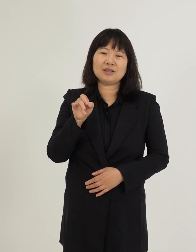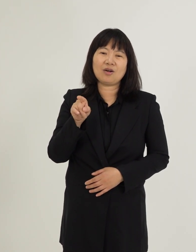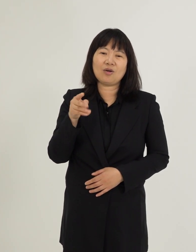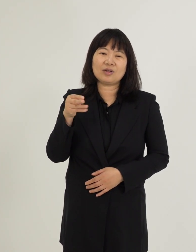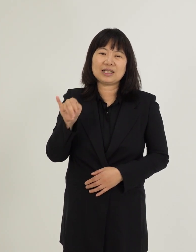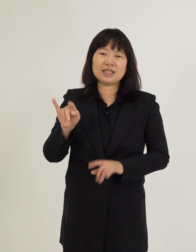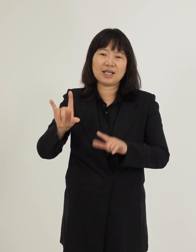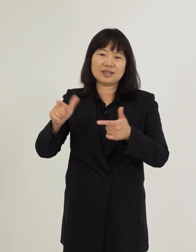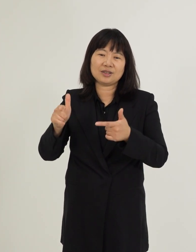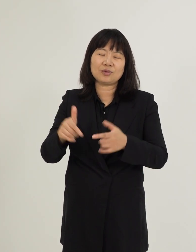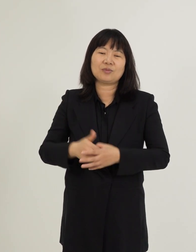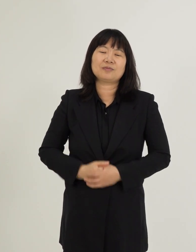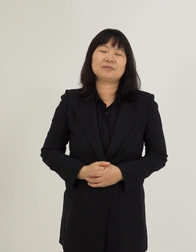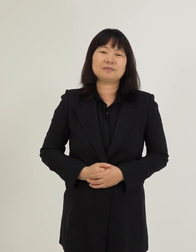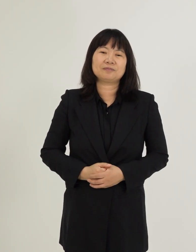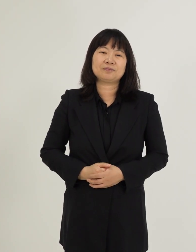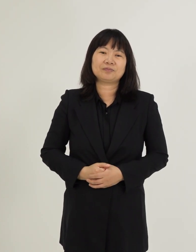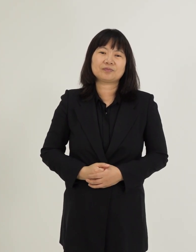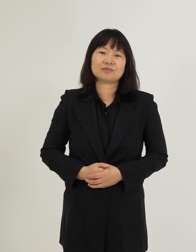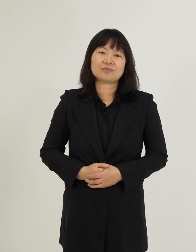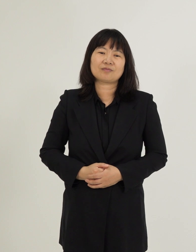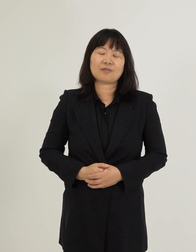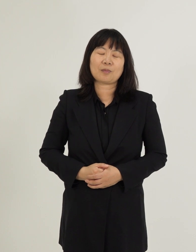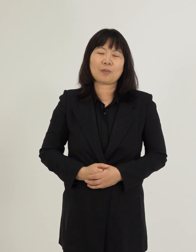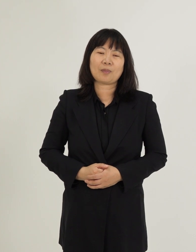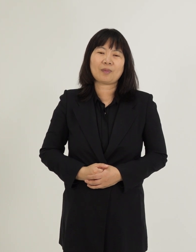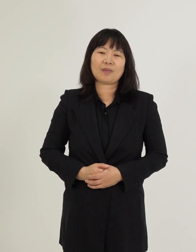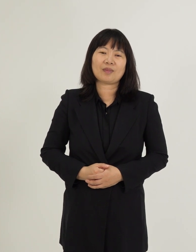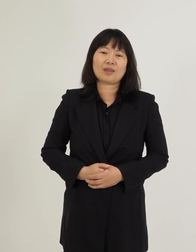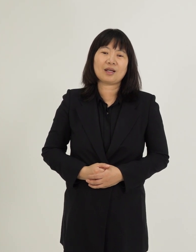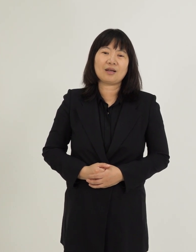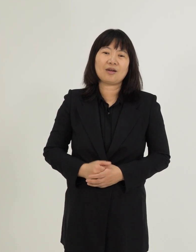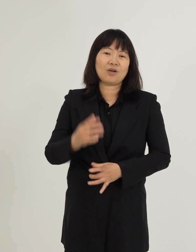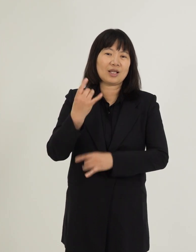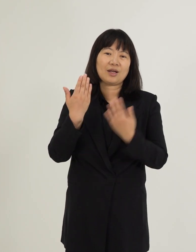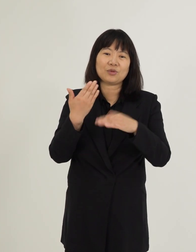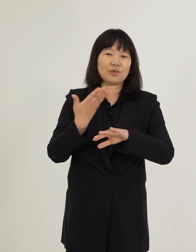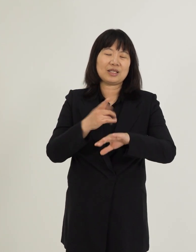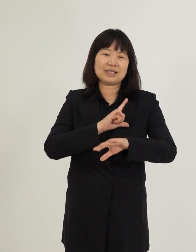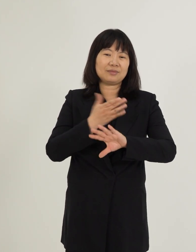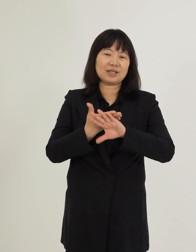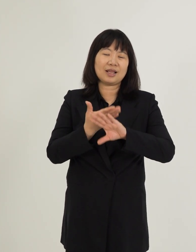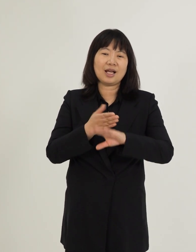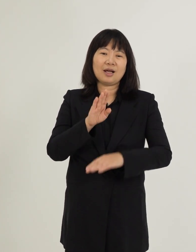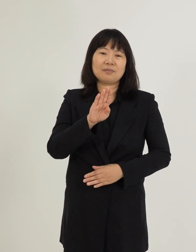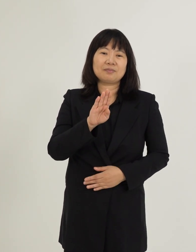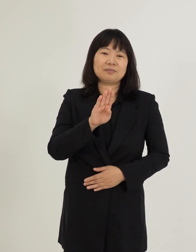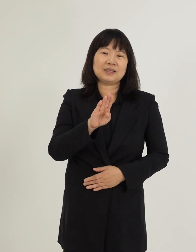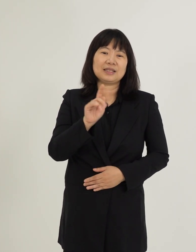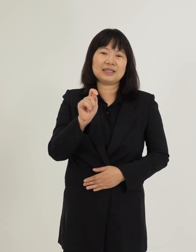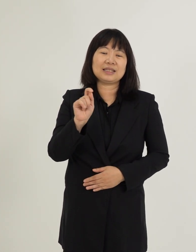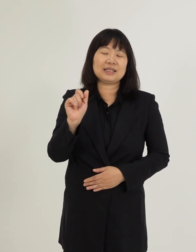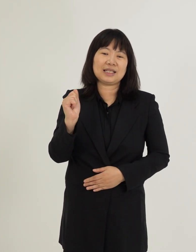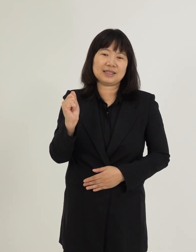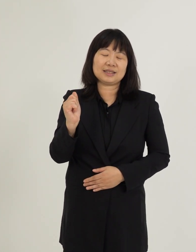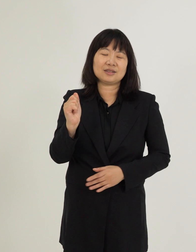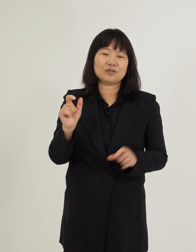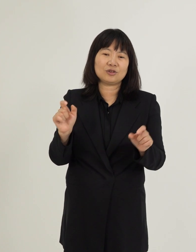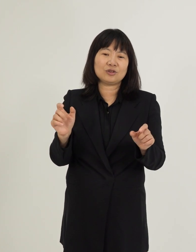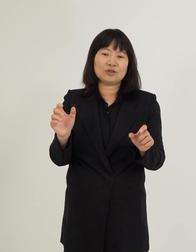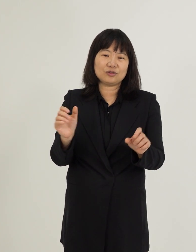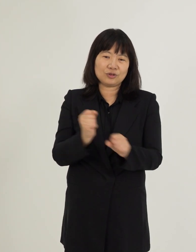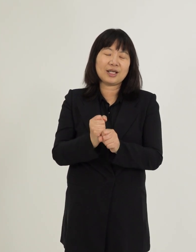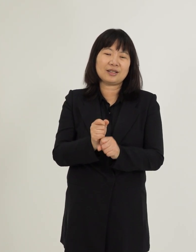비브리컬 데올로지컬 세미나리입니다. 원래 학교 이름이. 그래서 보통 BTS 그래요.